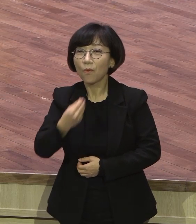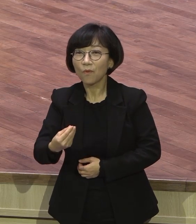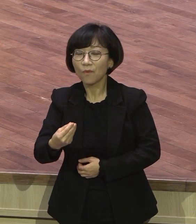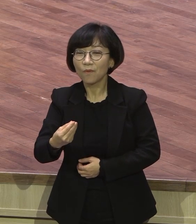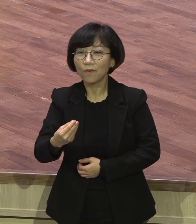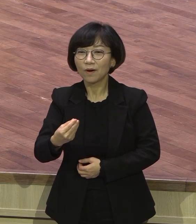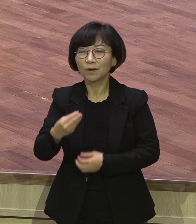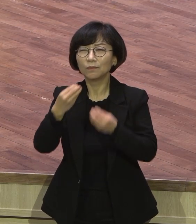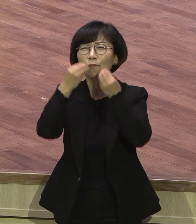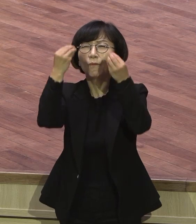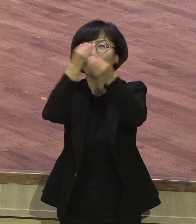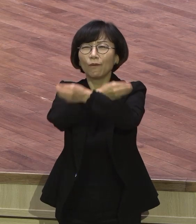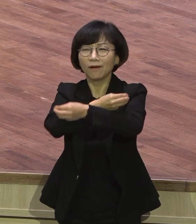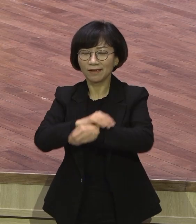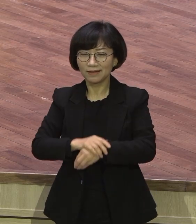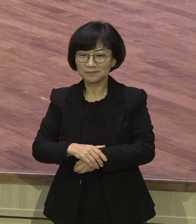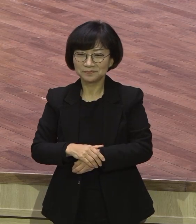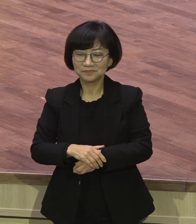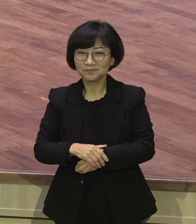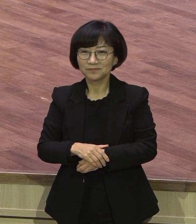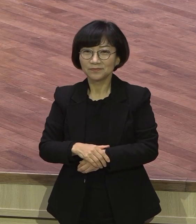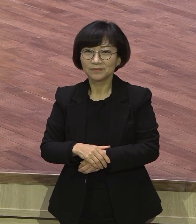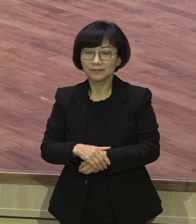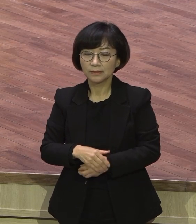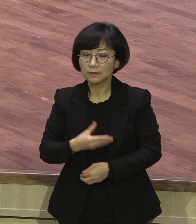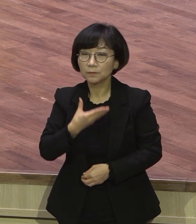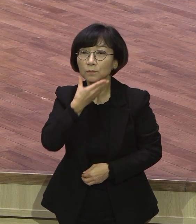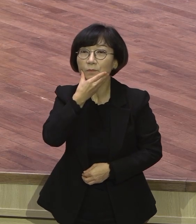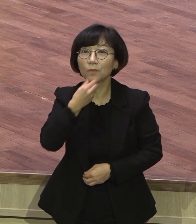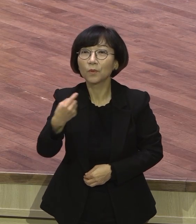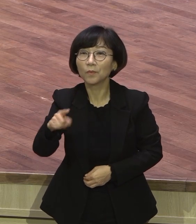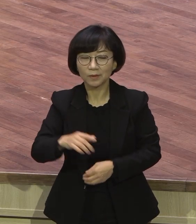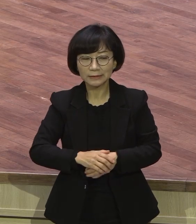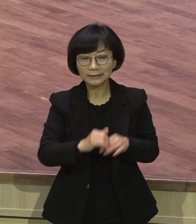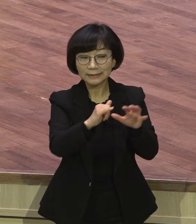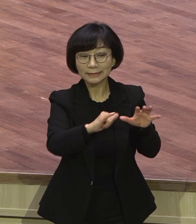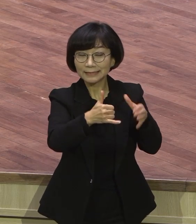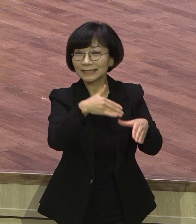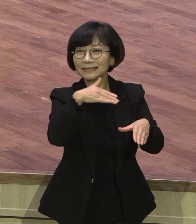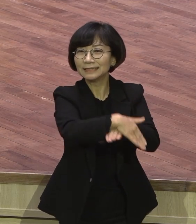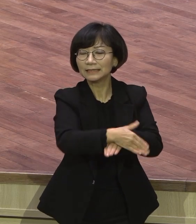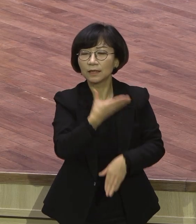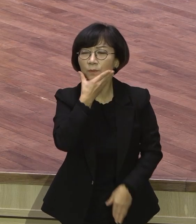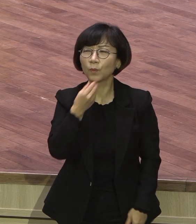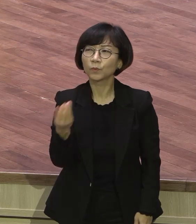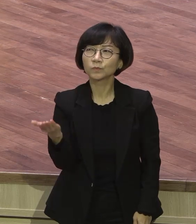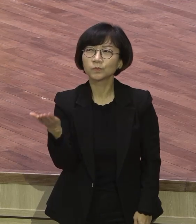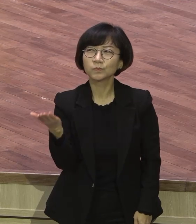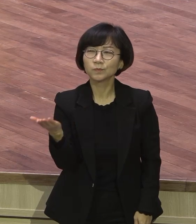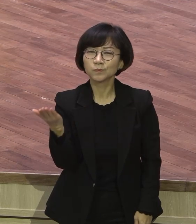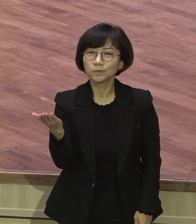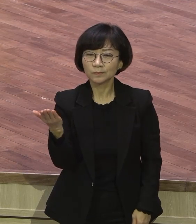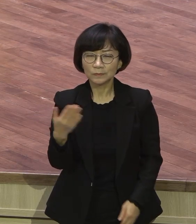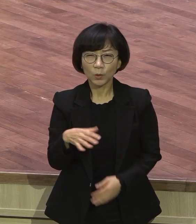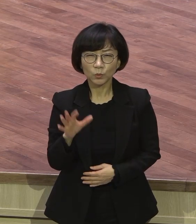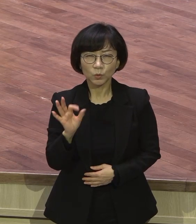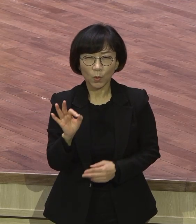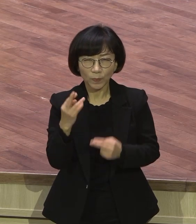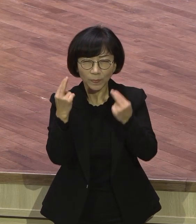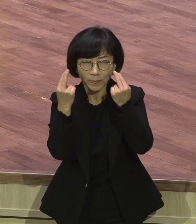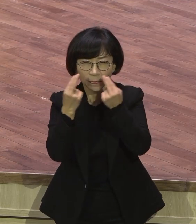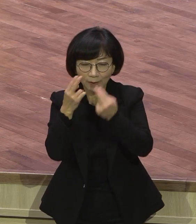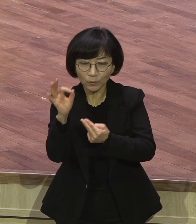기복주의에 빠져가지고 복을 하니까 세상 기준의 복을 말해요. 창세계 6장의 물질 중심,